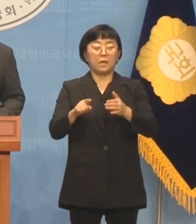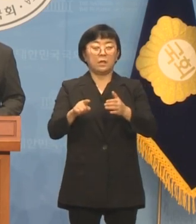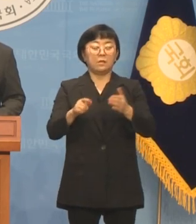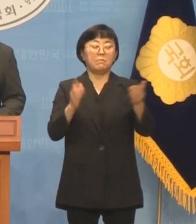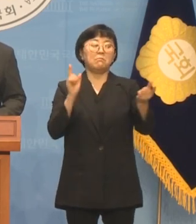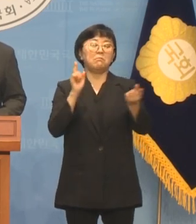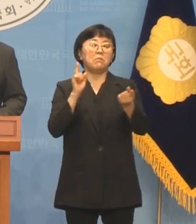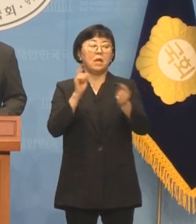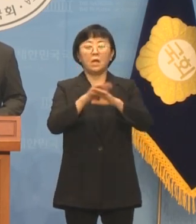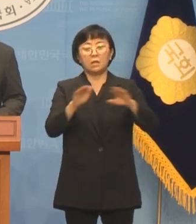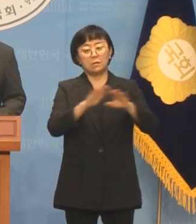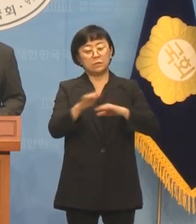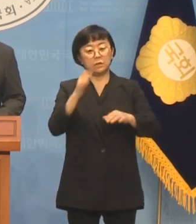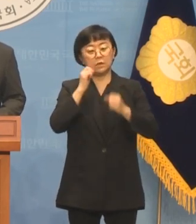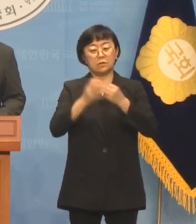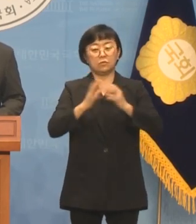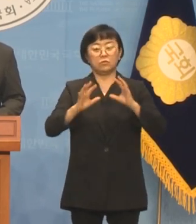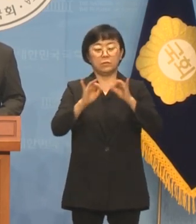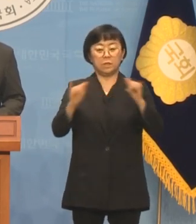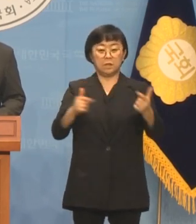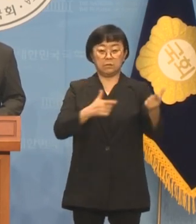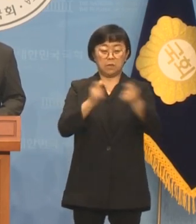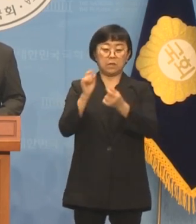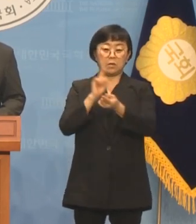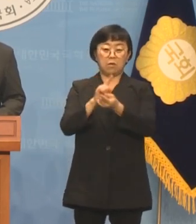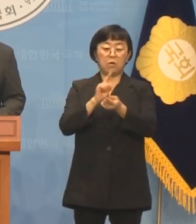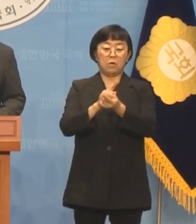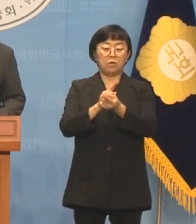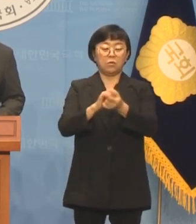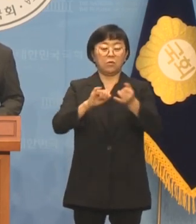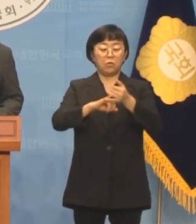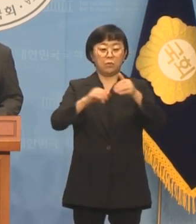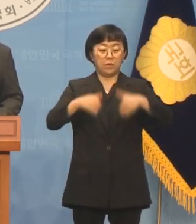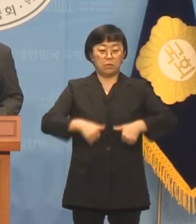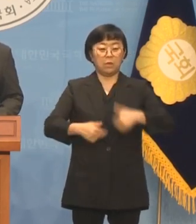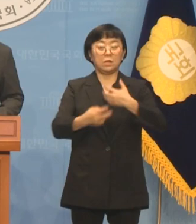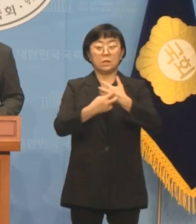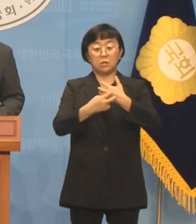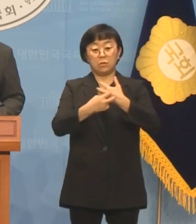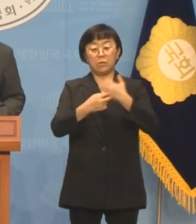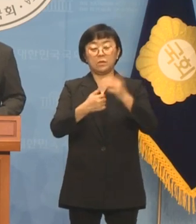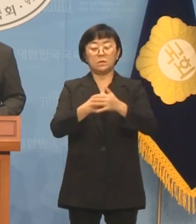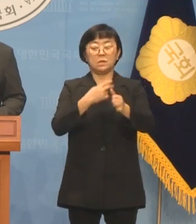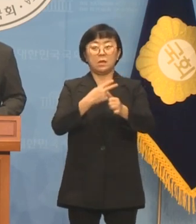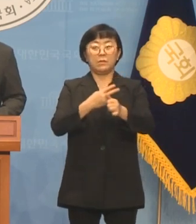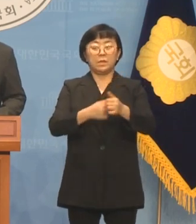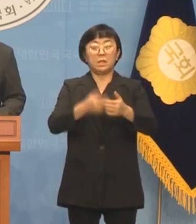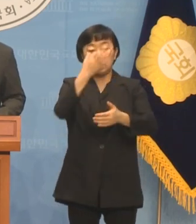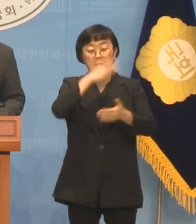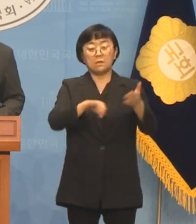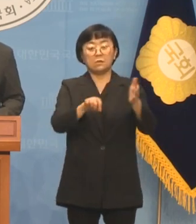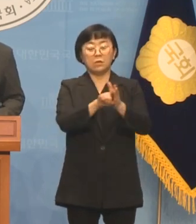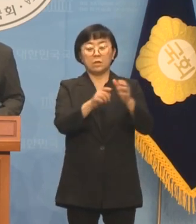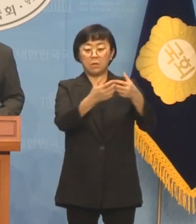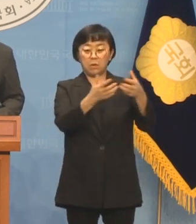만들어내지 못했습니다. 전 국민이 겪고 있는 필수 의료 붕괴 앞에서 의사 한편의 이익을 대변하는 집단만의 논의가